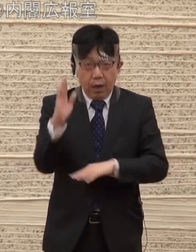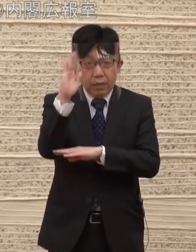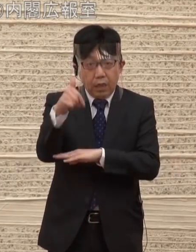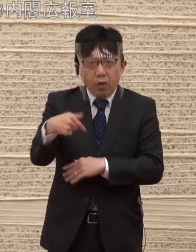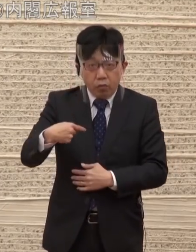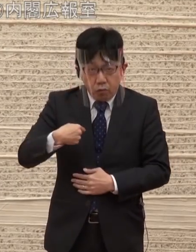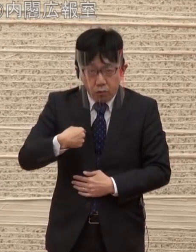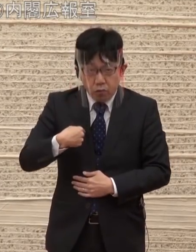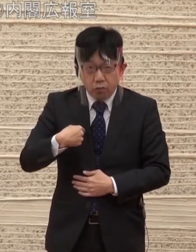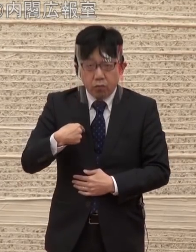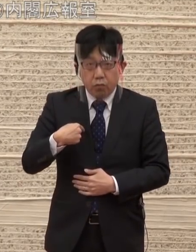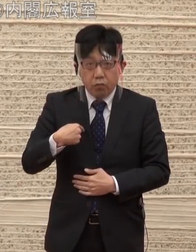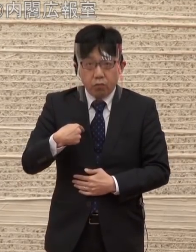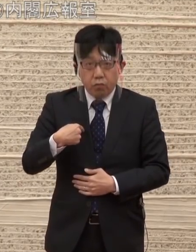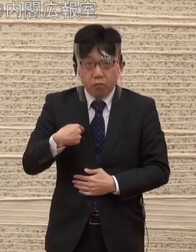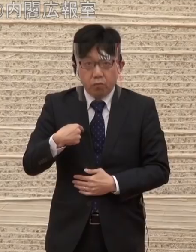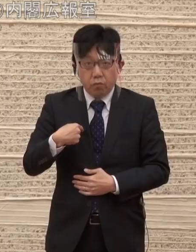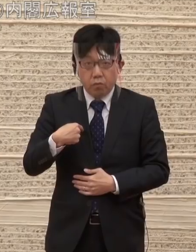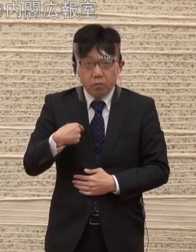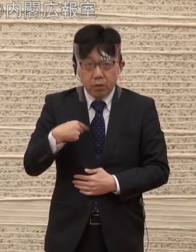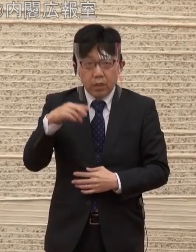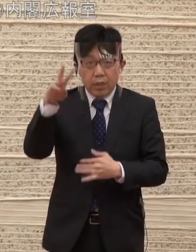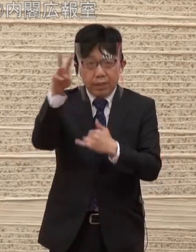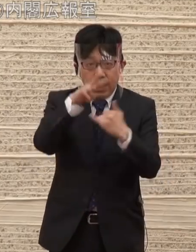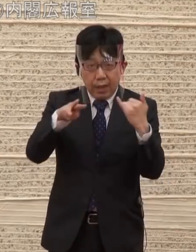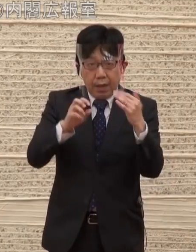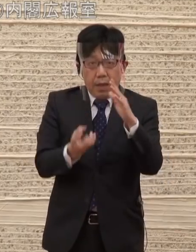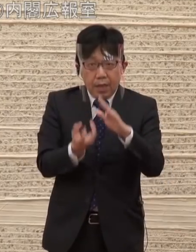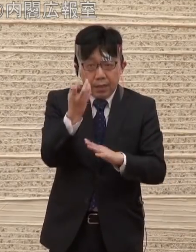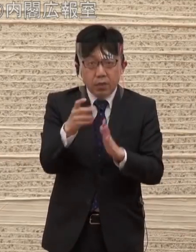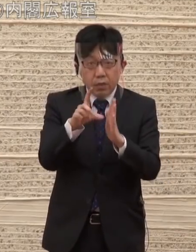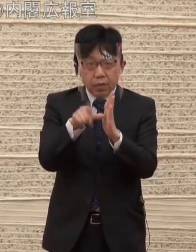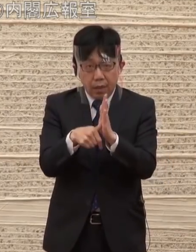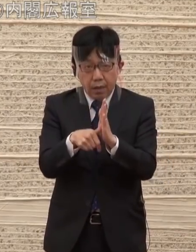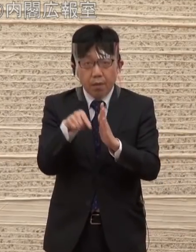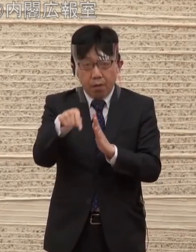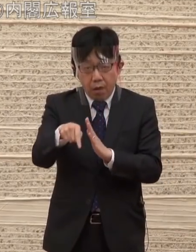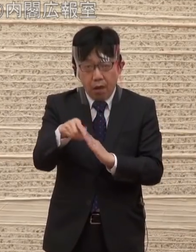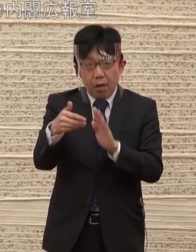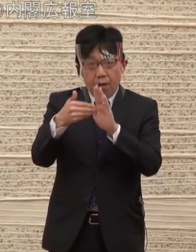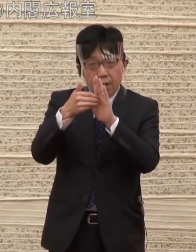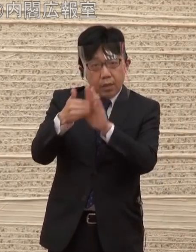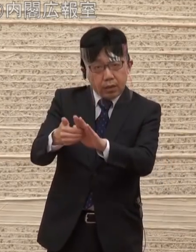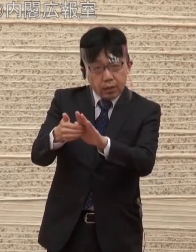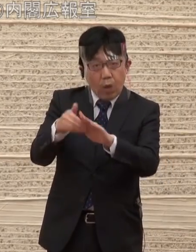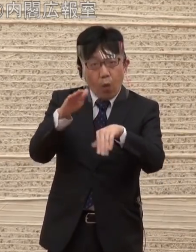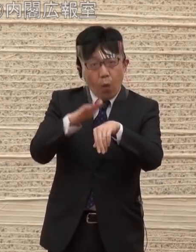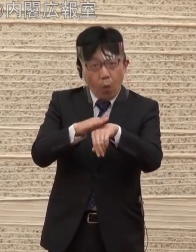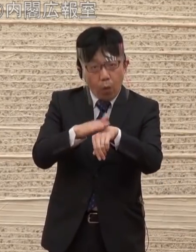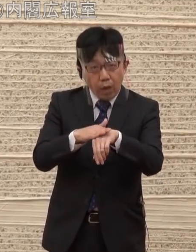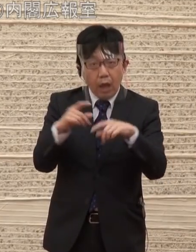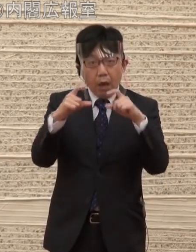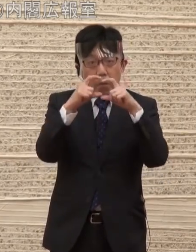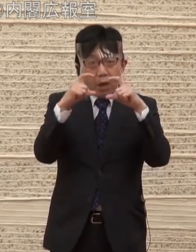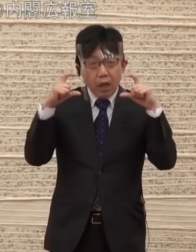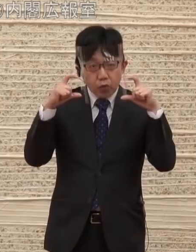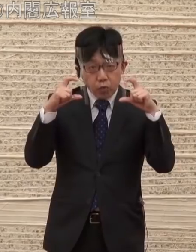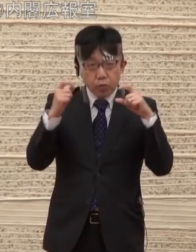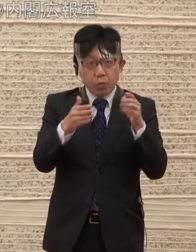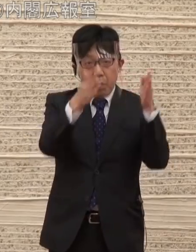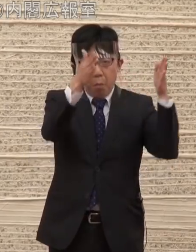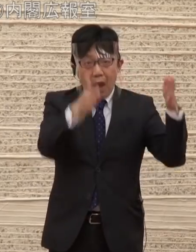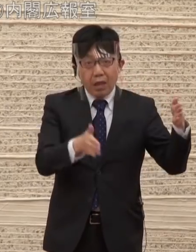てもですね災害発生時には感染防止対策としていま申し上げたマスクやパーテーションを